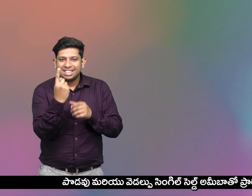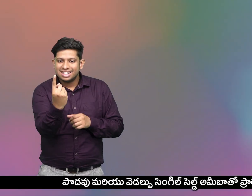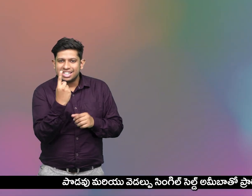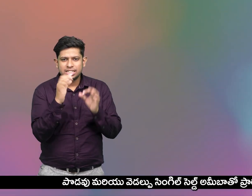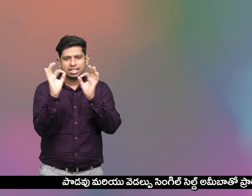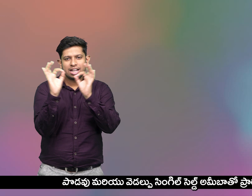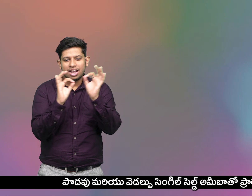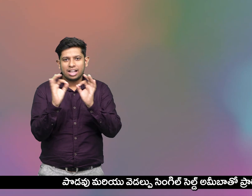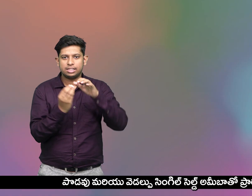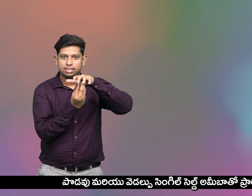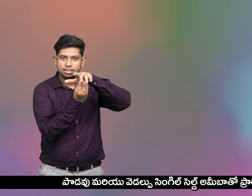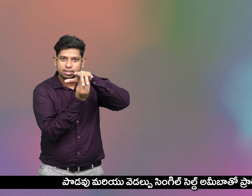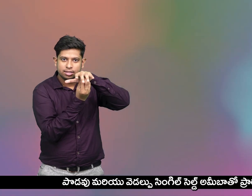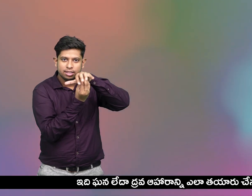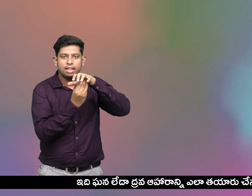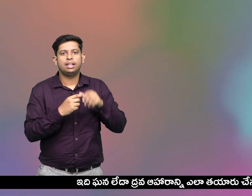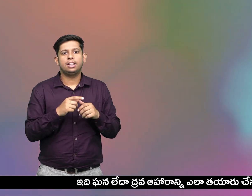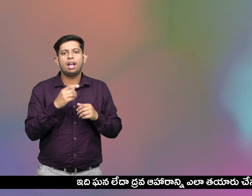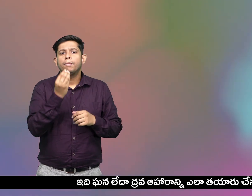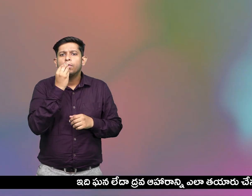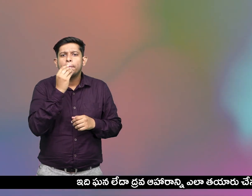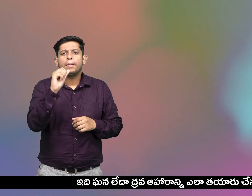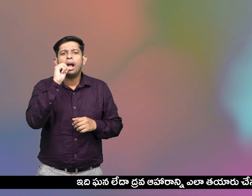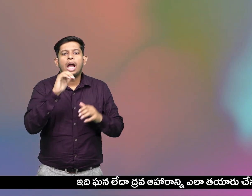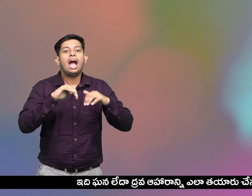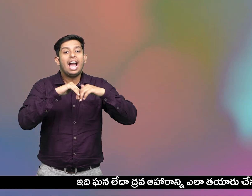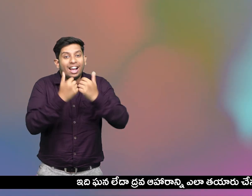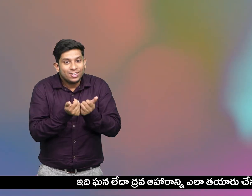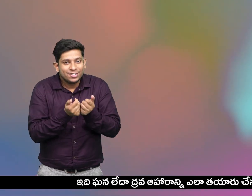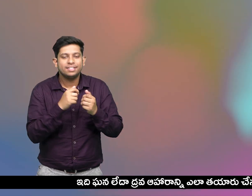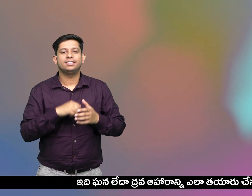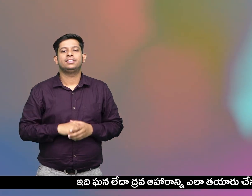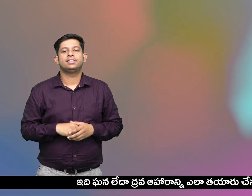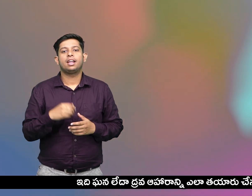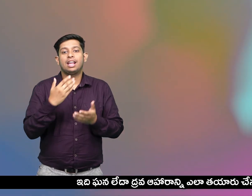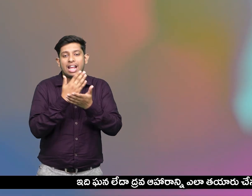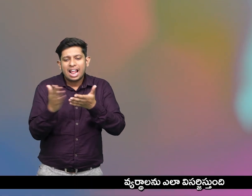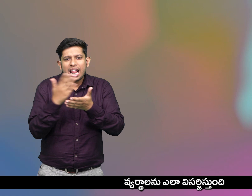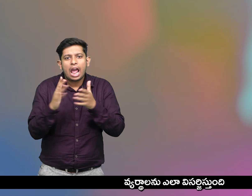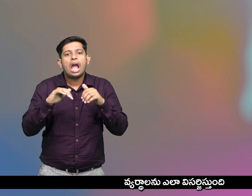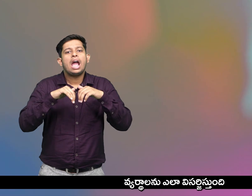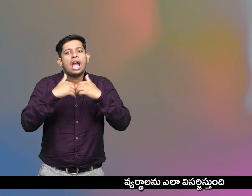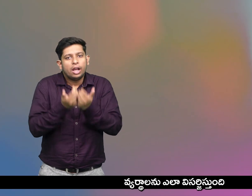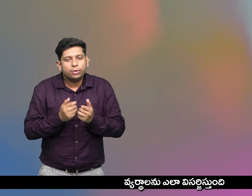సెల్డ్ అమీబాతో ప్రారంభిద్దాం. ఘన లేదా ద్రవ ఆహారాన్ని ఎలా తయారు చేస్తుంది, వ్యర్థాలను